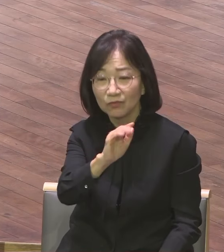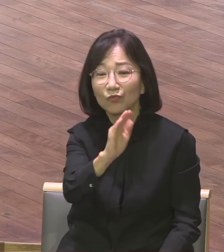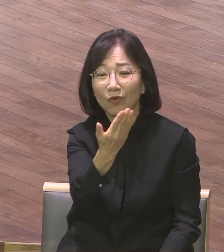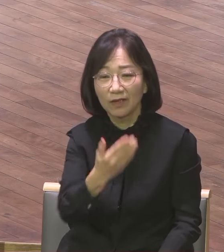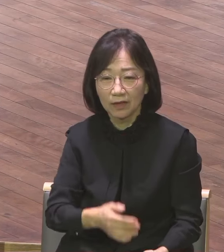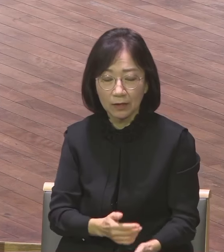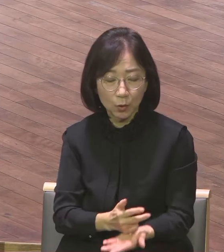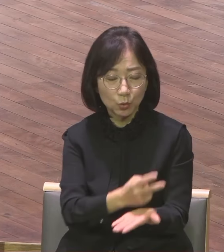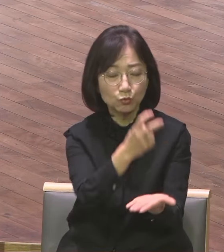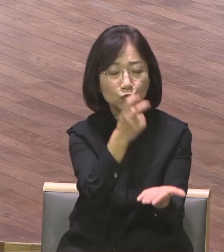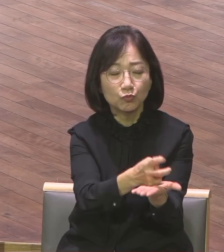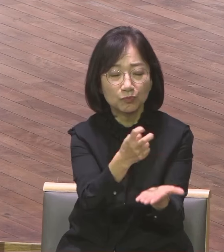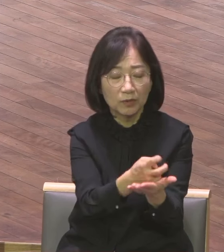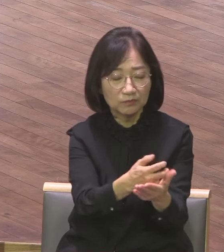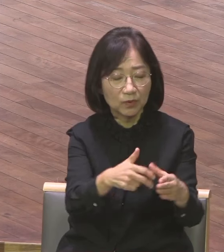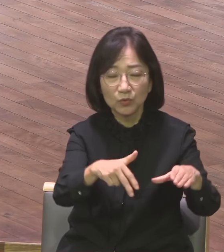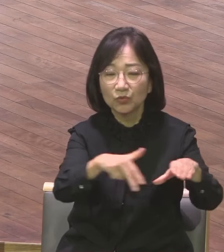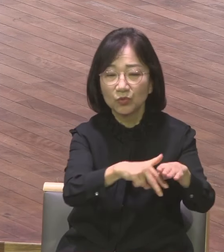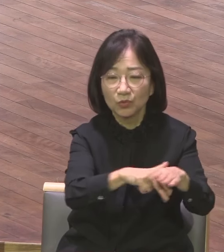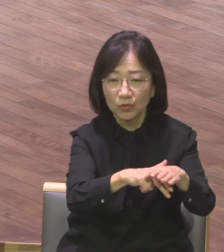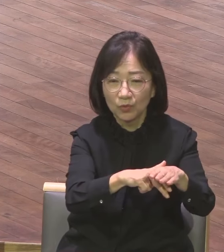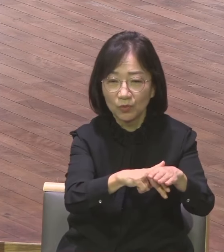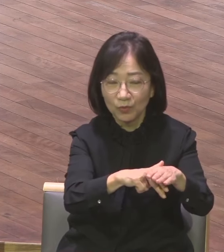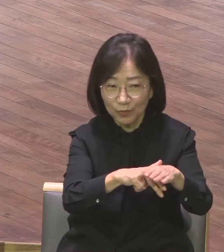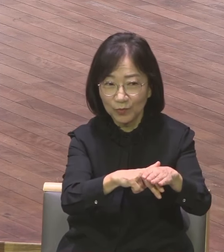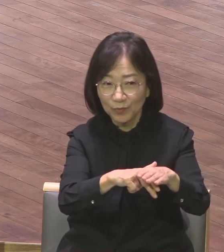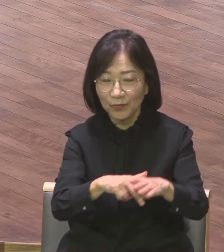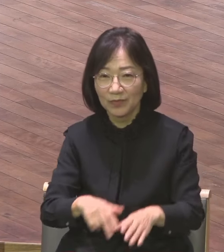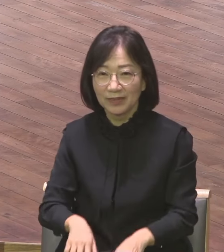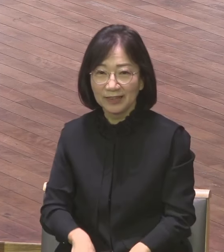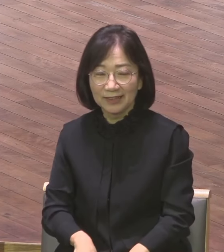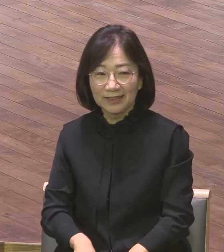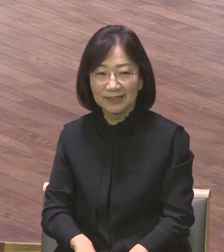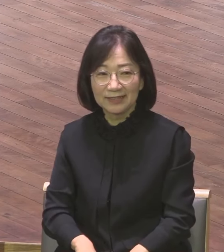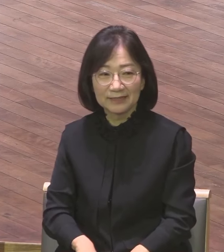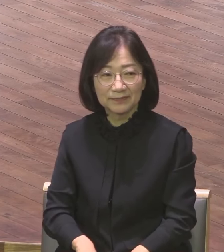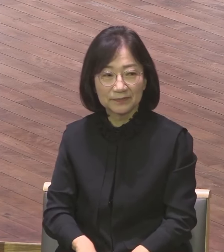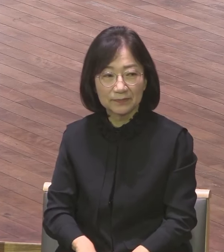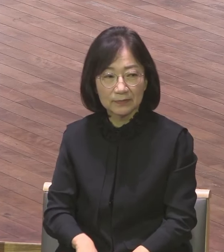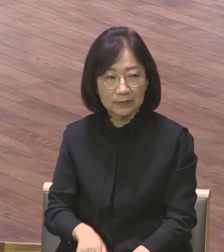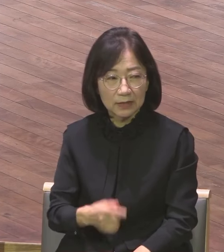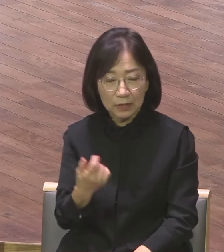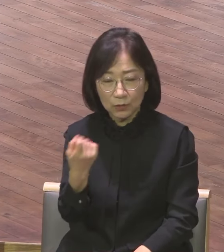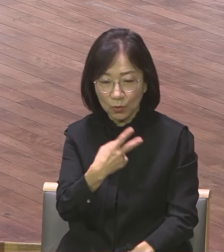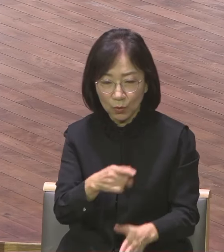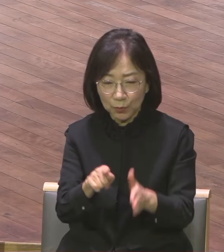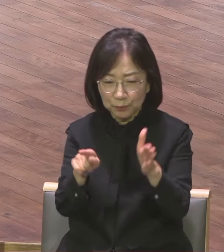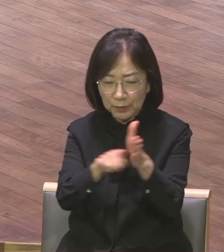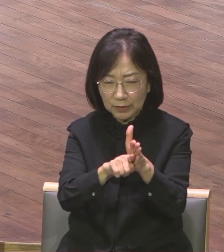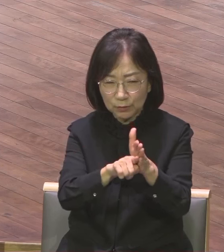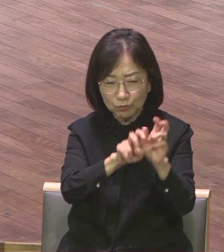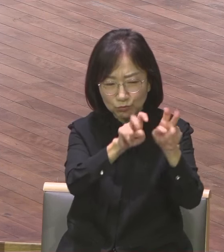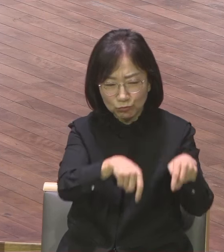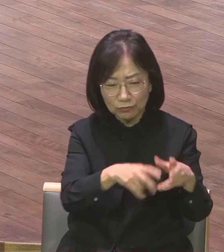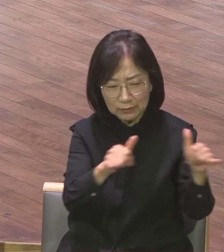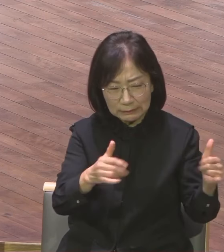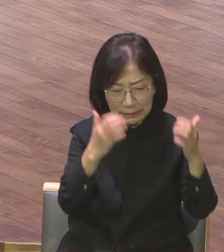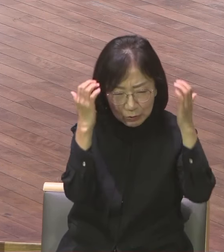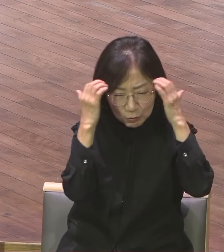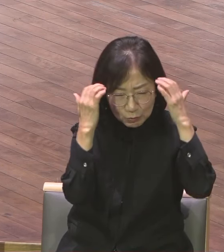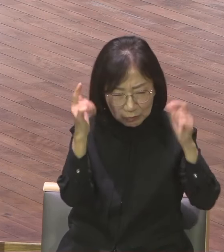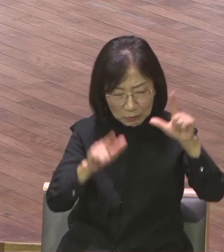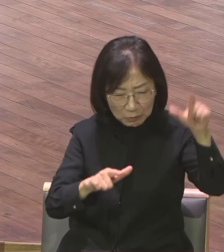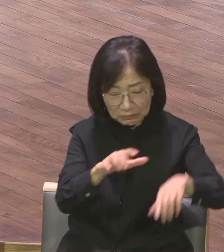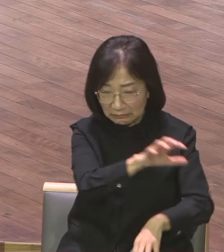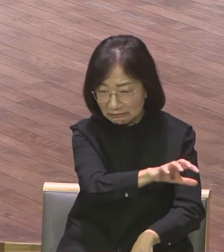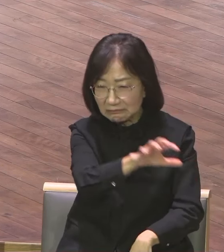율법과 종교. 불신자들이 겪고 있는 온갖 고통을 똑같이 겪고 있죠. 율법과